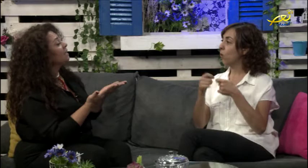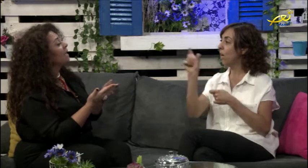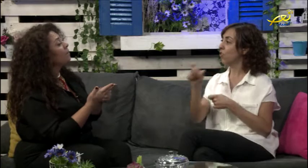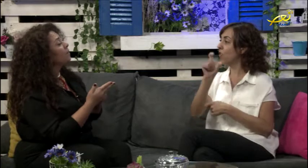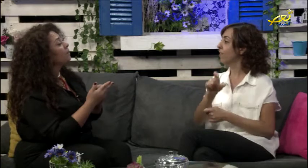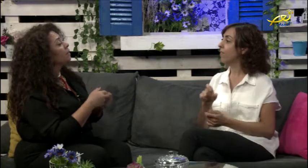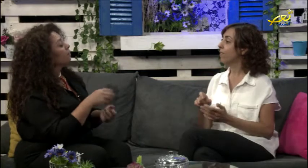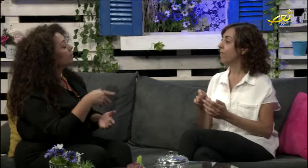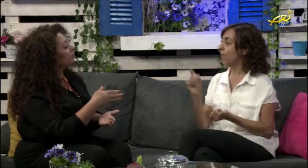الكتاب